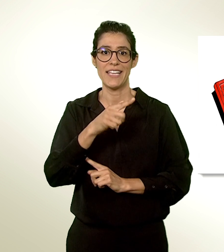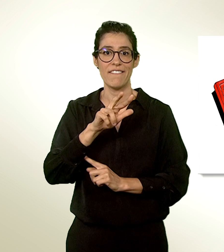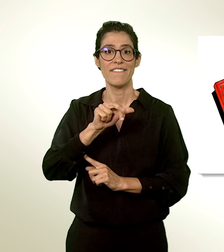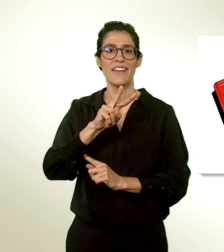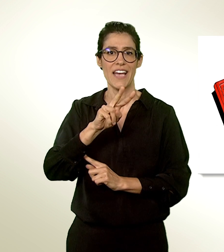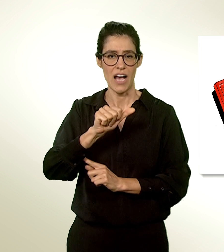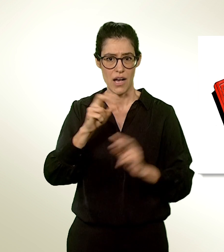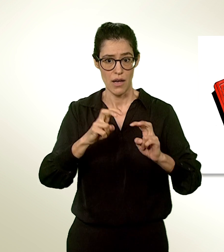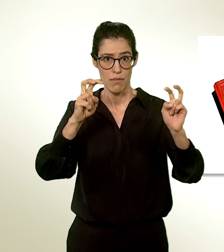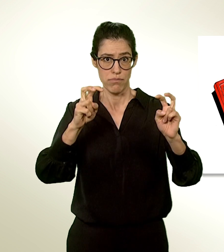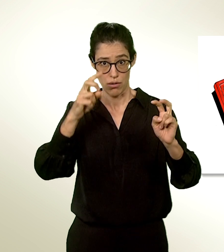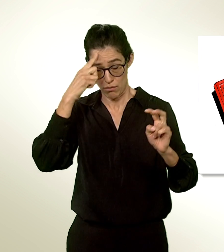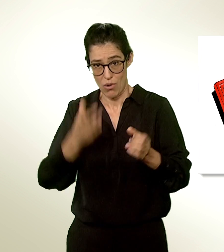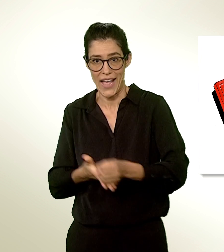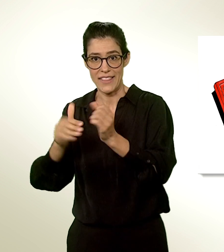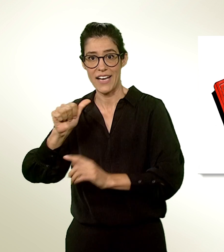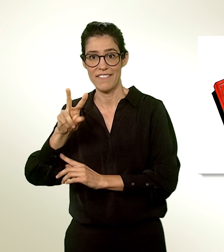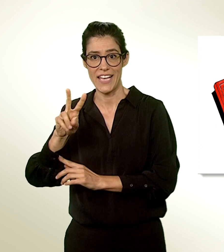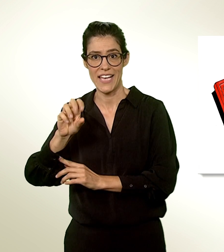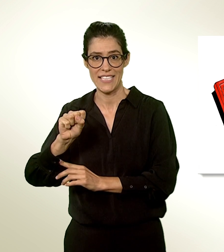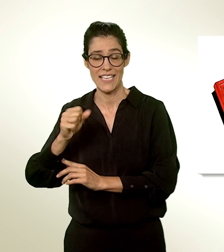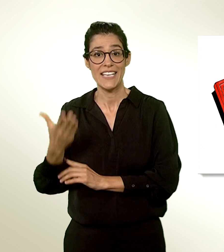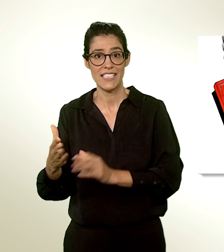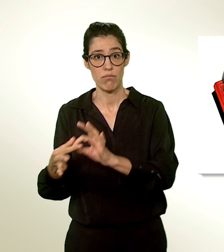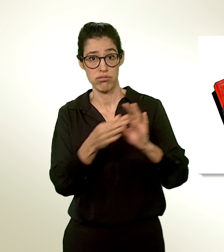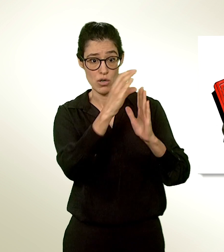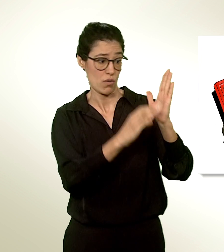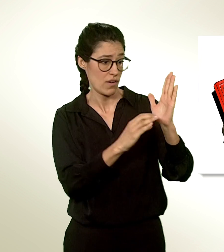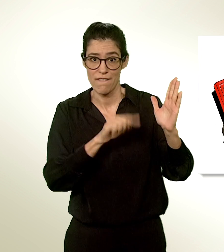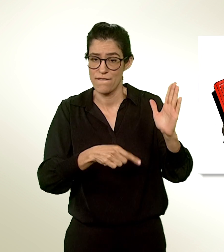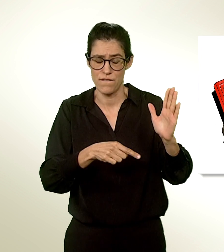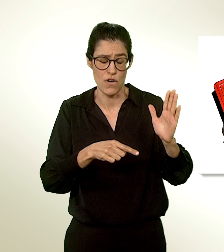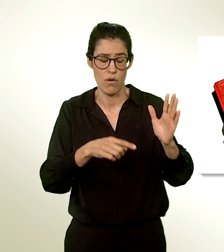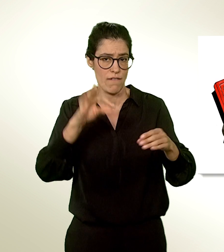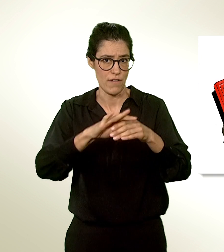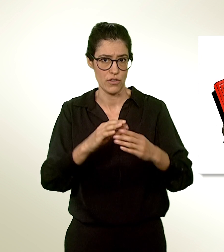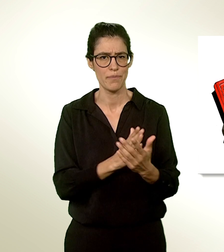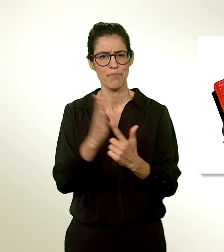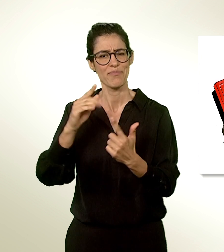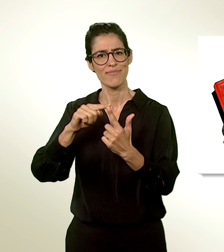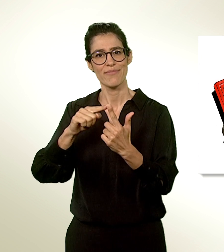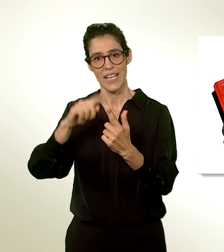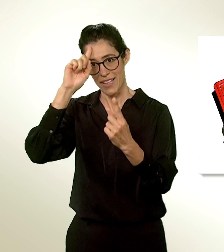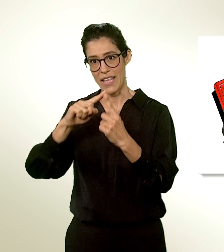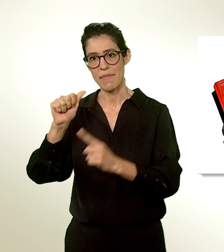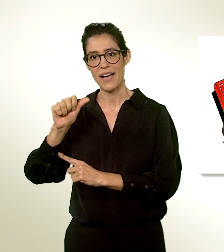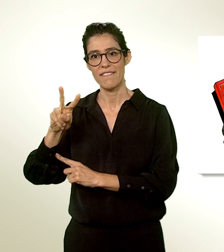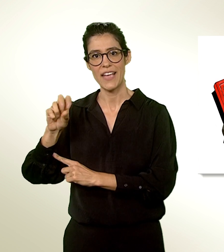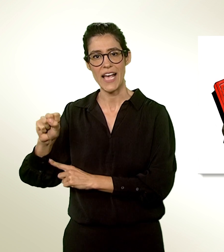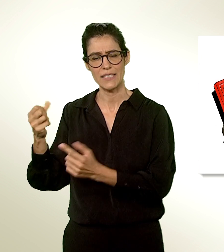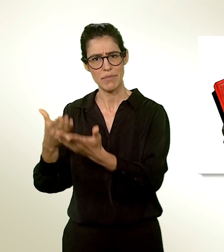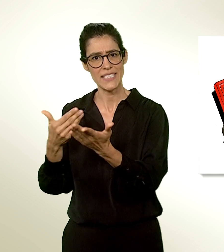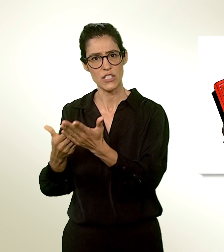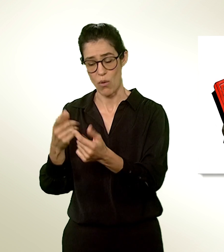de la Constitution et doit donc obligatoirement être soumise au vote. Le deuxième objet est l'adaptation des prestations de l'AVS. Cet